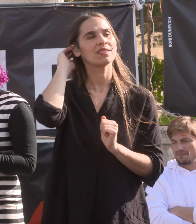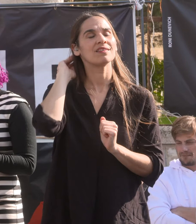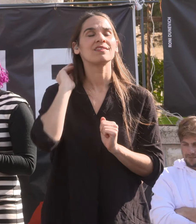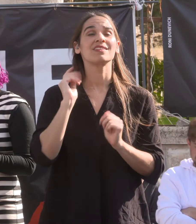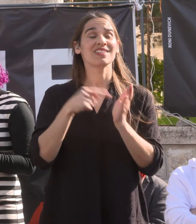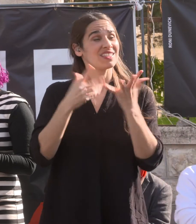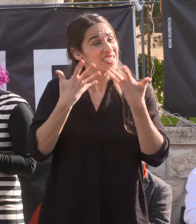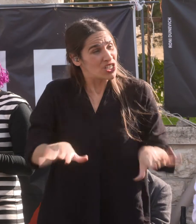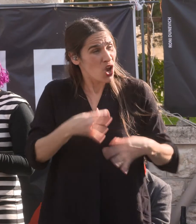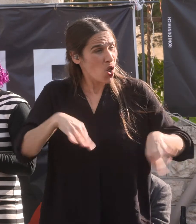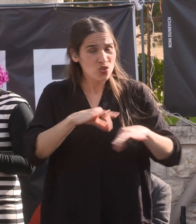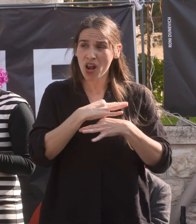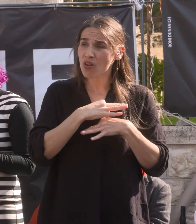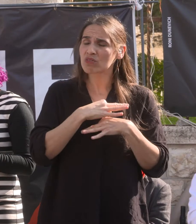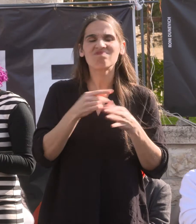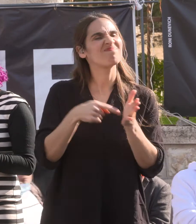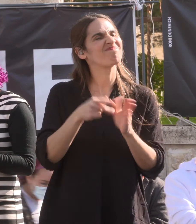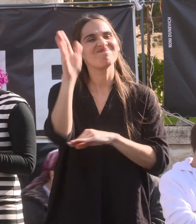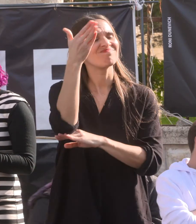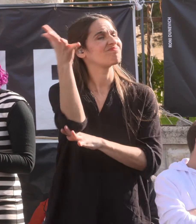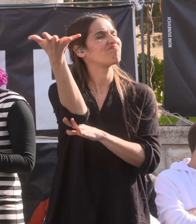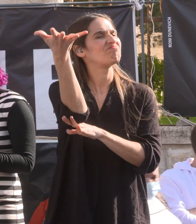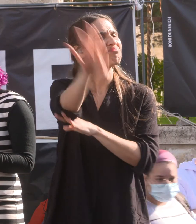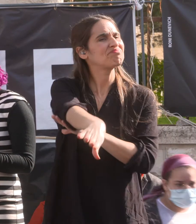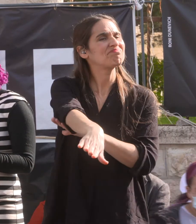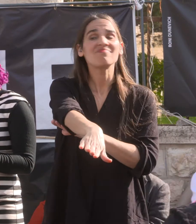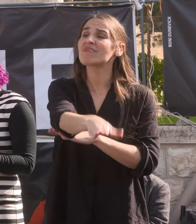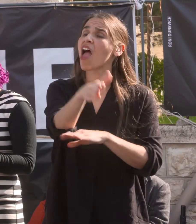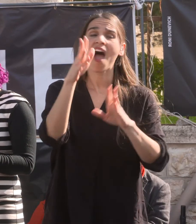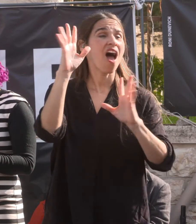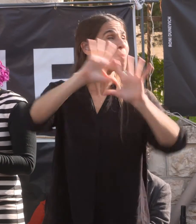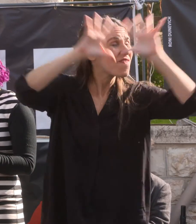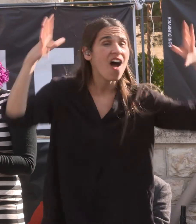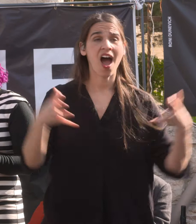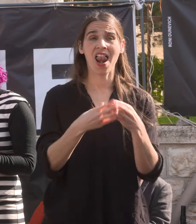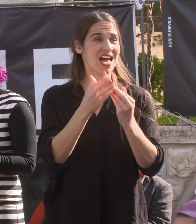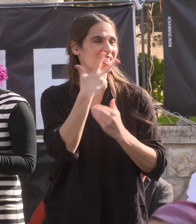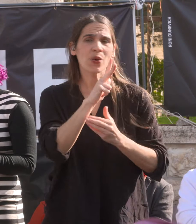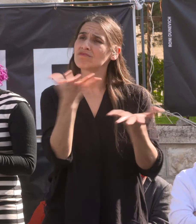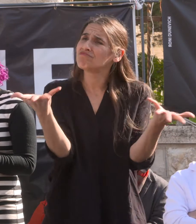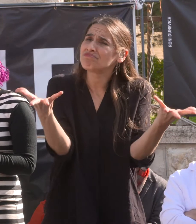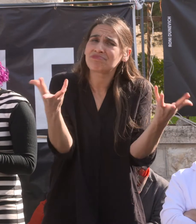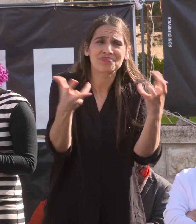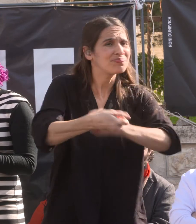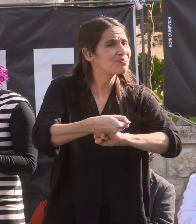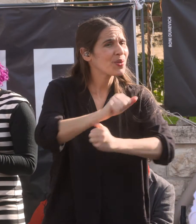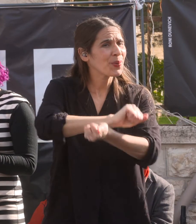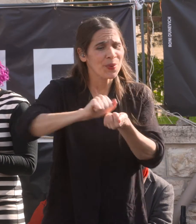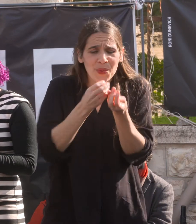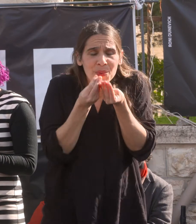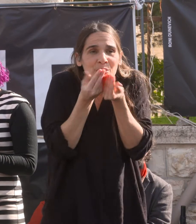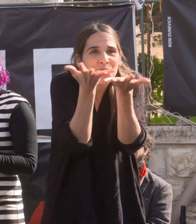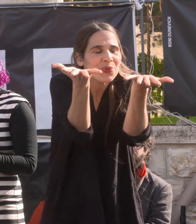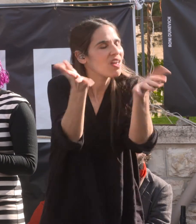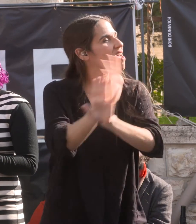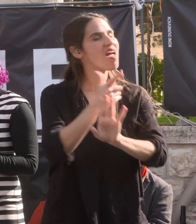כישלון שלנו משמעו מותה של המדינה ושל המפעל הציוני כולו. אין לנו ברירה, אסור לנו